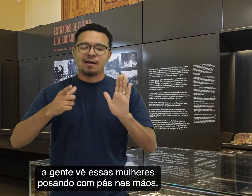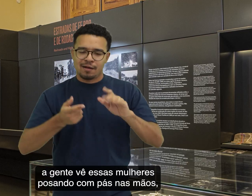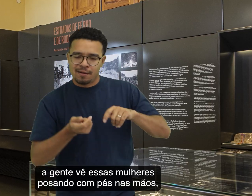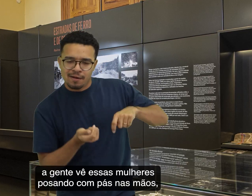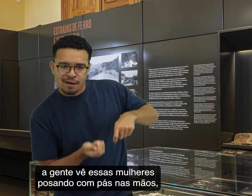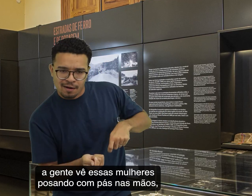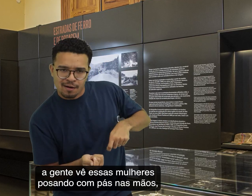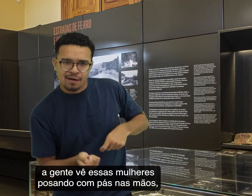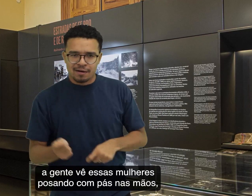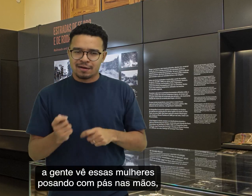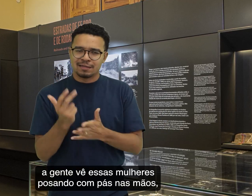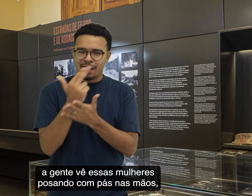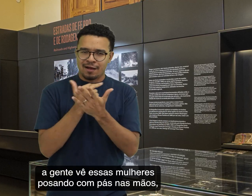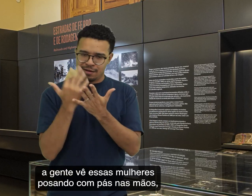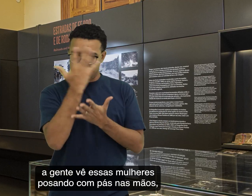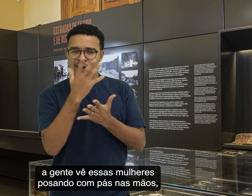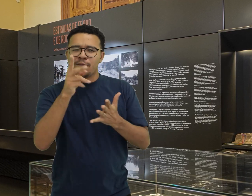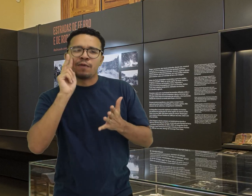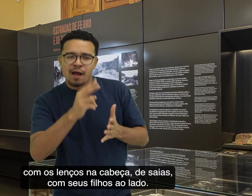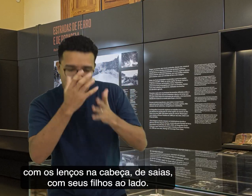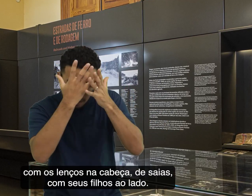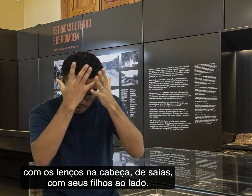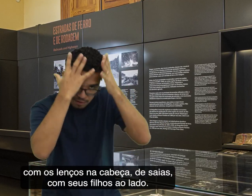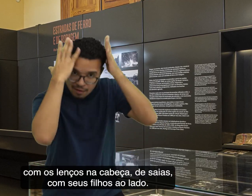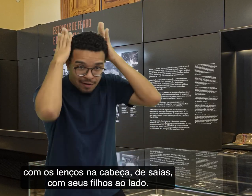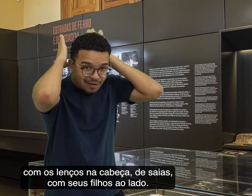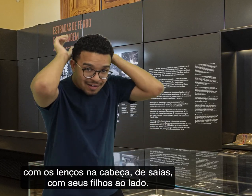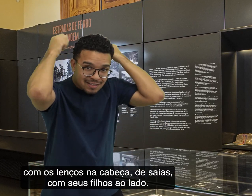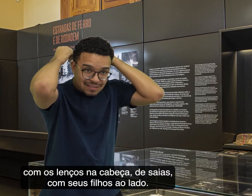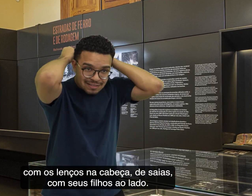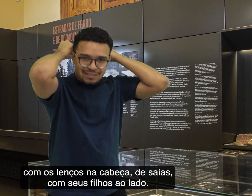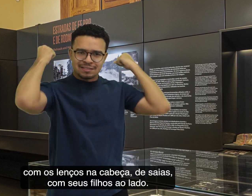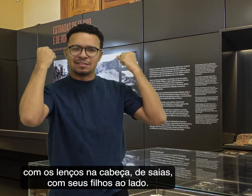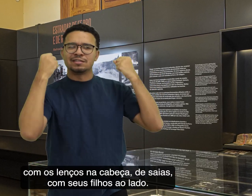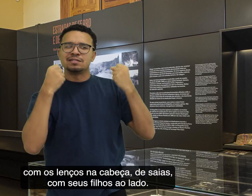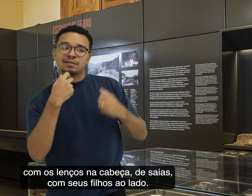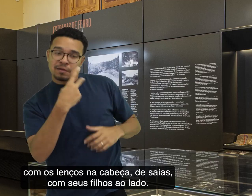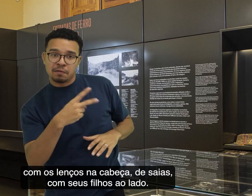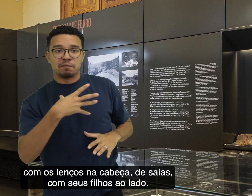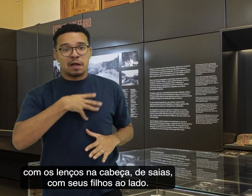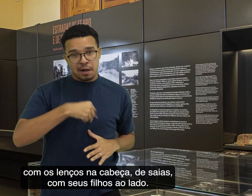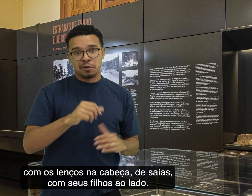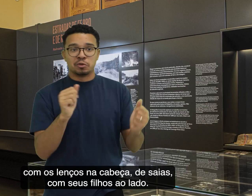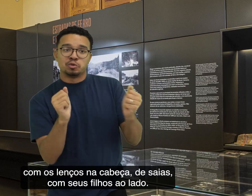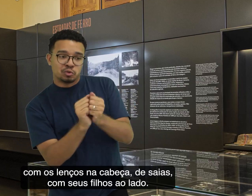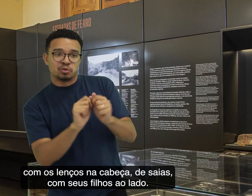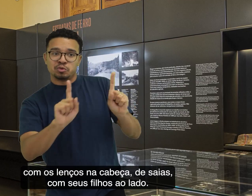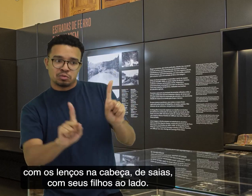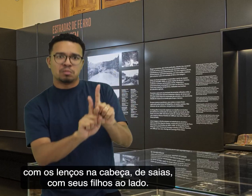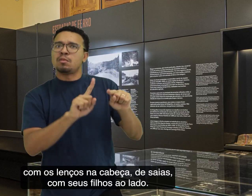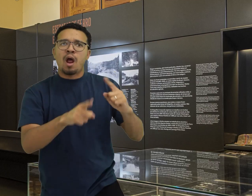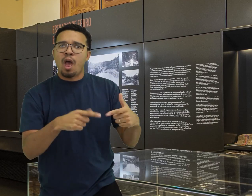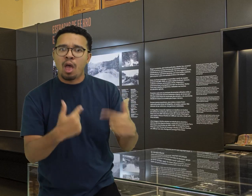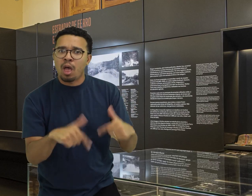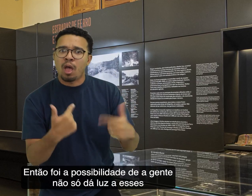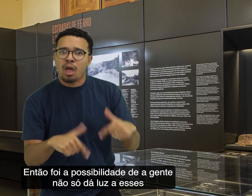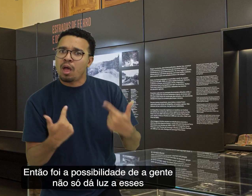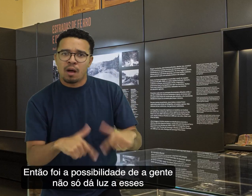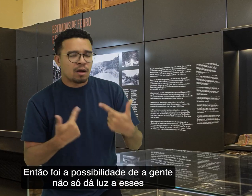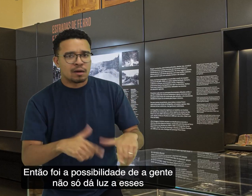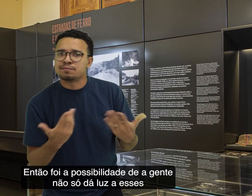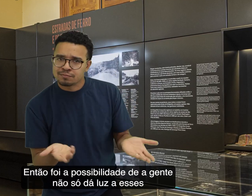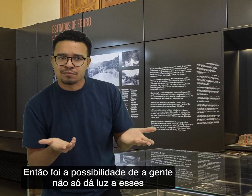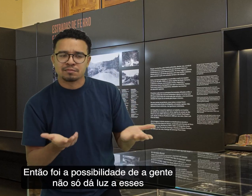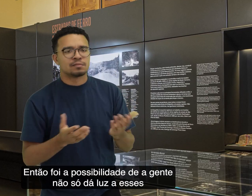essas mulheres posando com pás nas mãos, com os lenços na cabeça, de saias, com seus filhos ao lado,